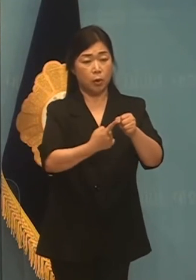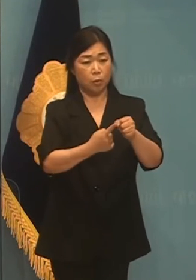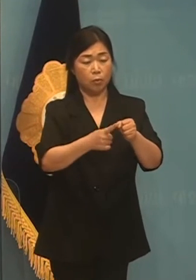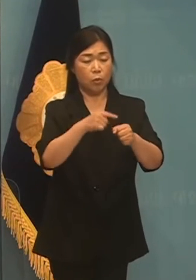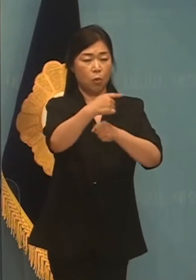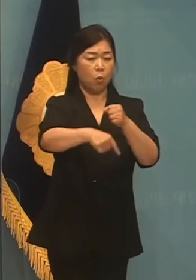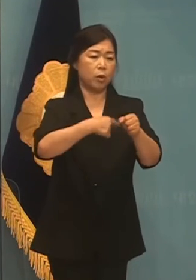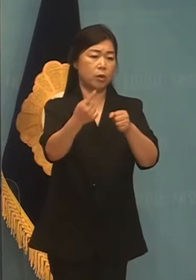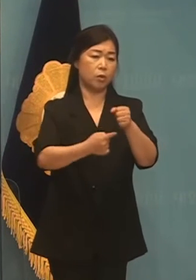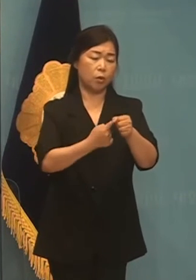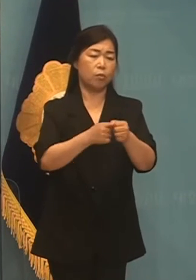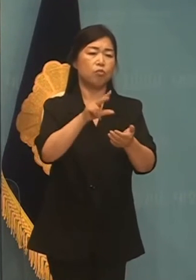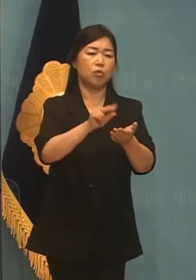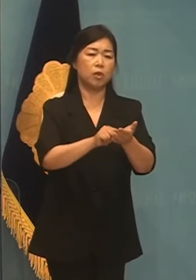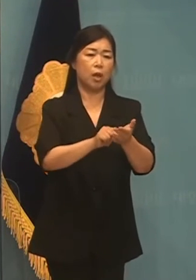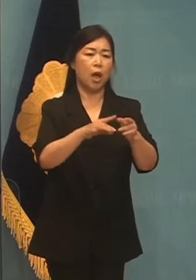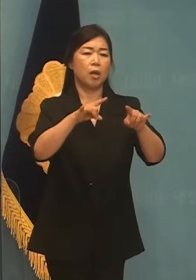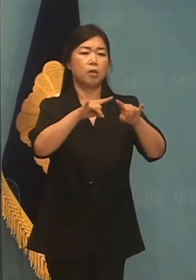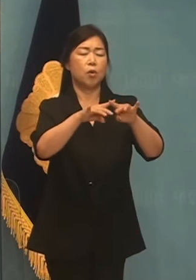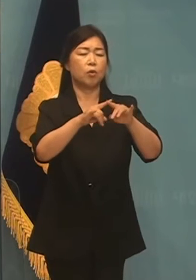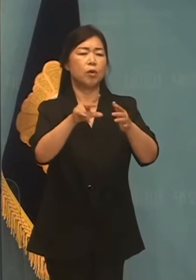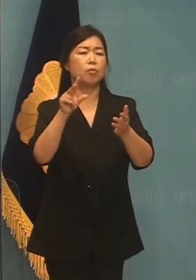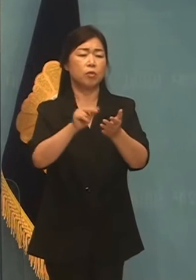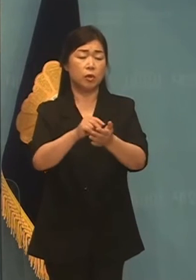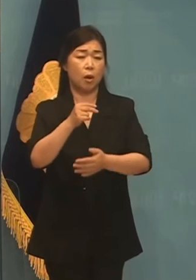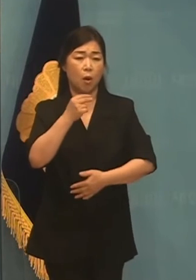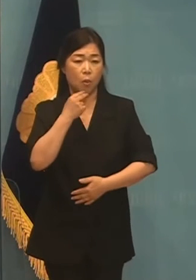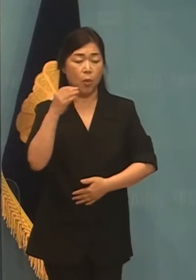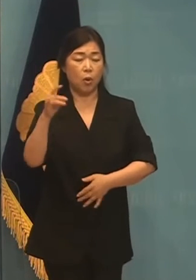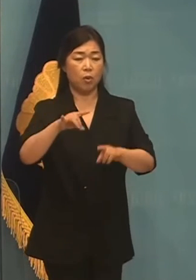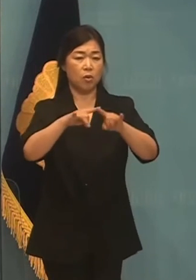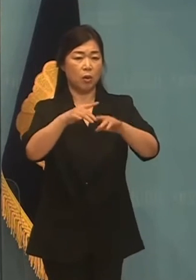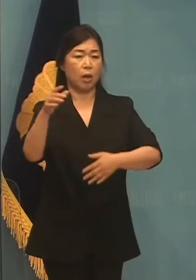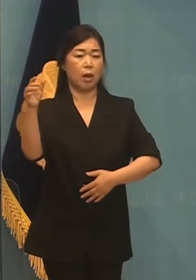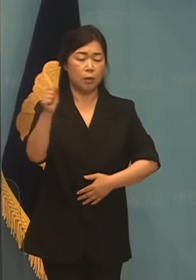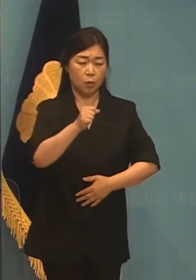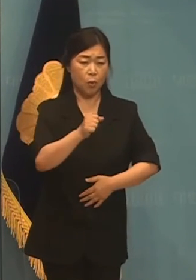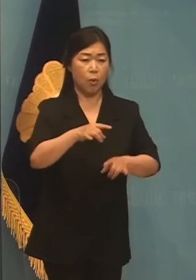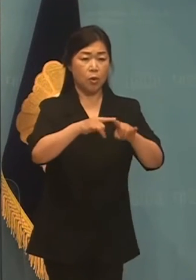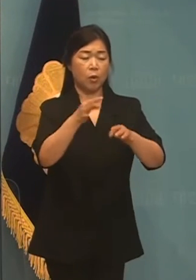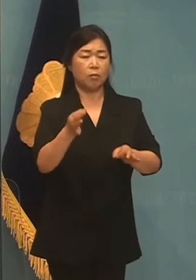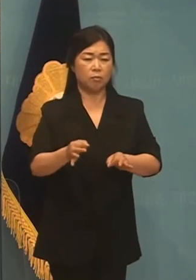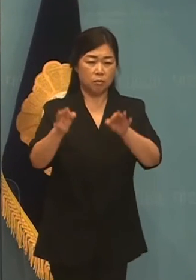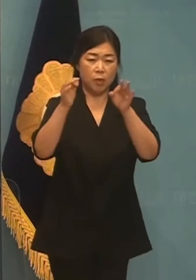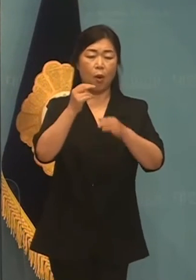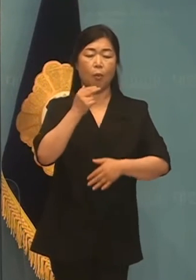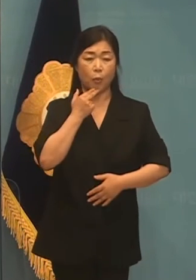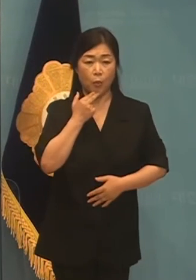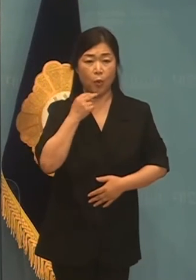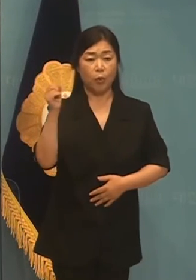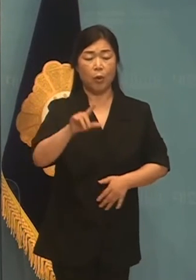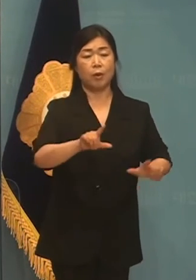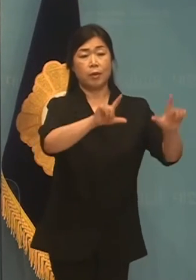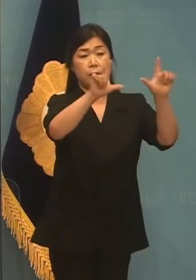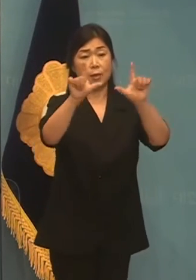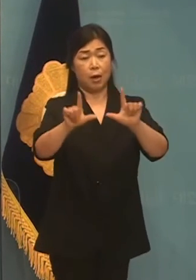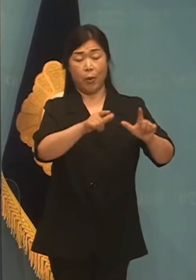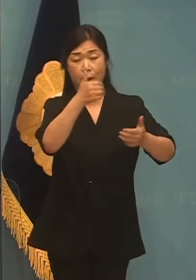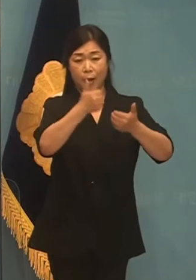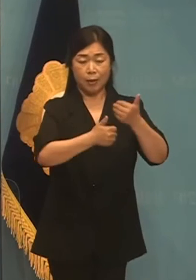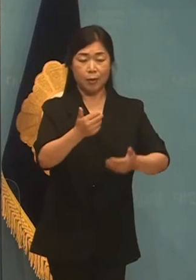탈원전은 전력 불안이 없고 전기료 인상도 없고 사회 갈등도